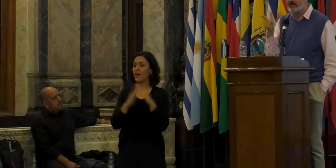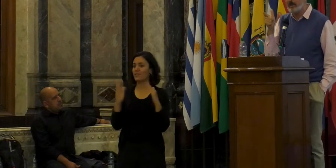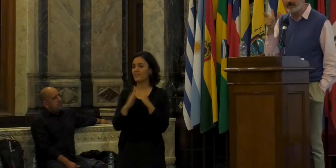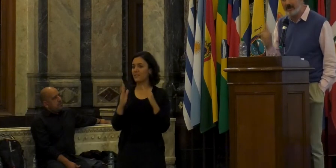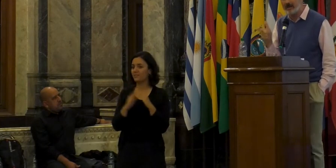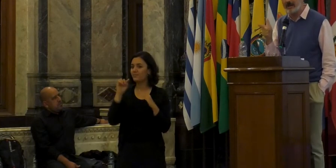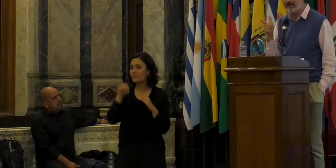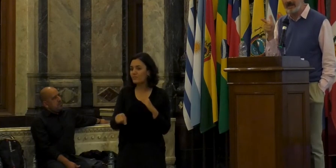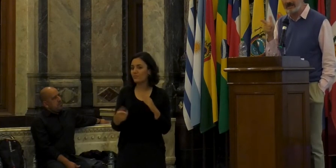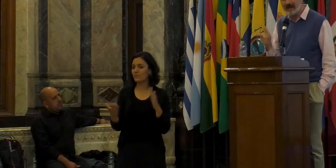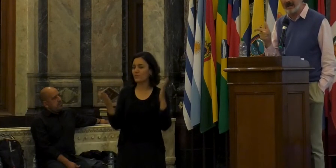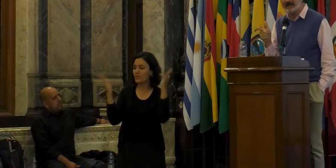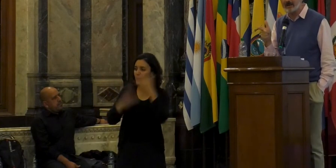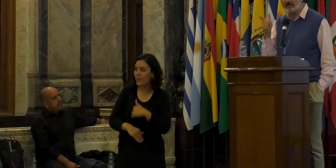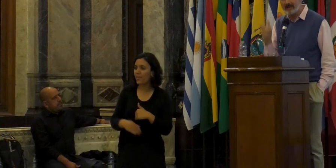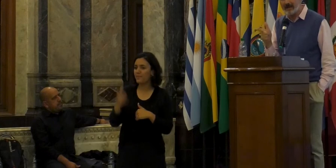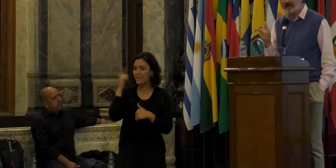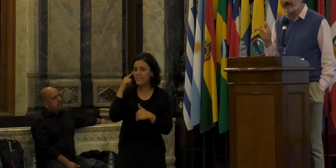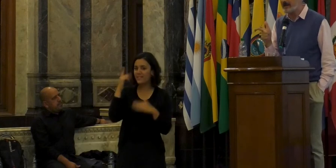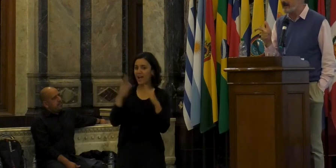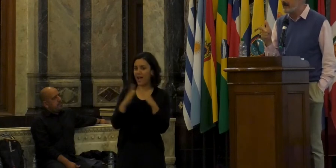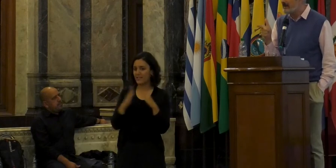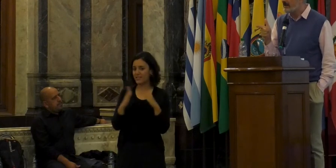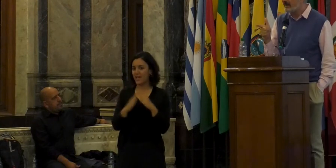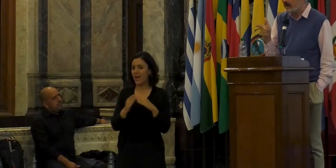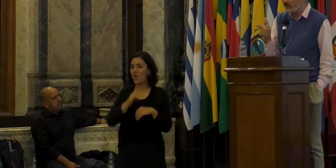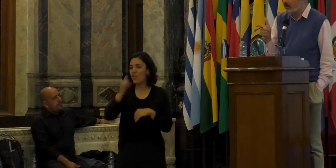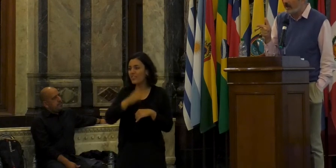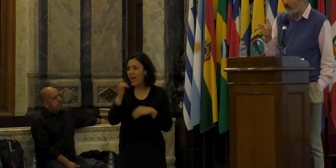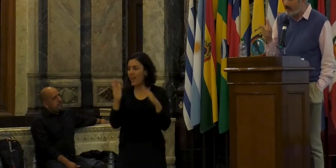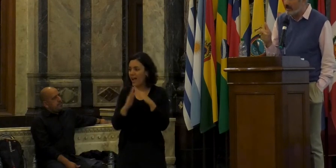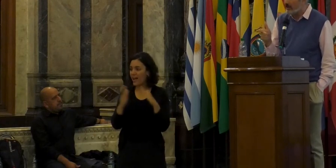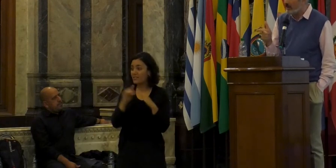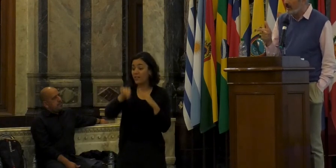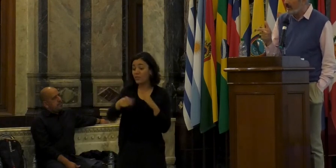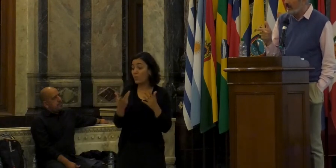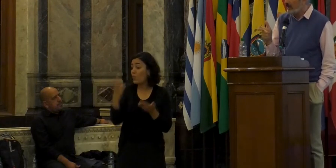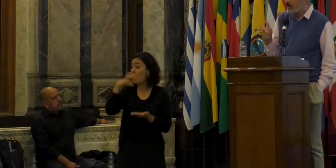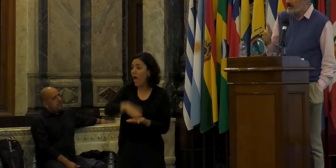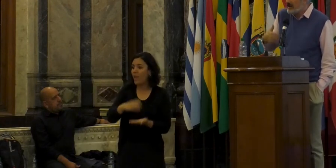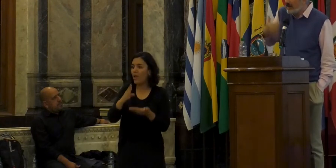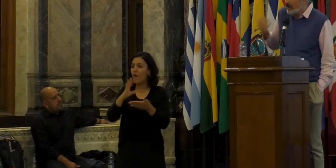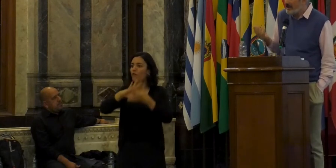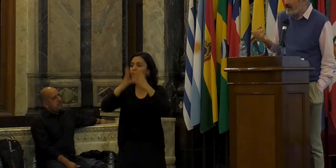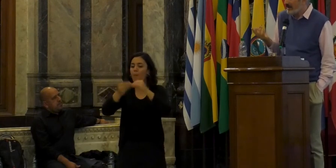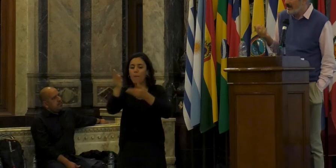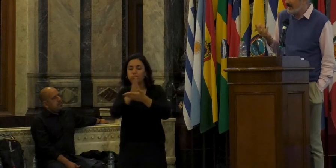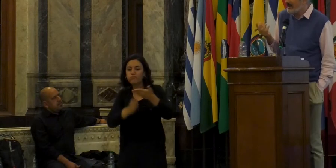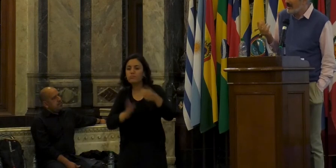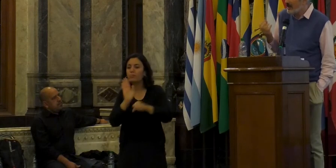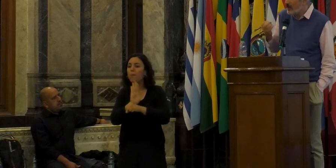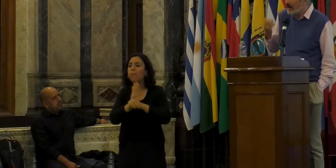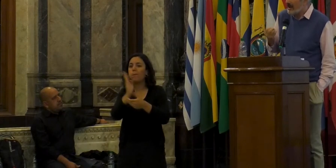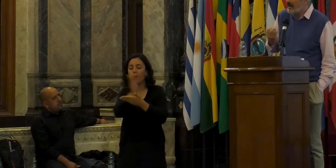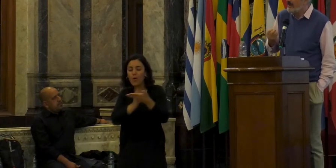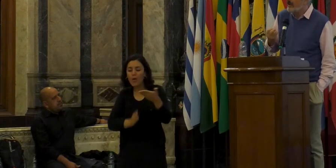Es imposible pensar la casa, contar la casa, sin entender que es un lugar poético, no en el sentido de la poesía, sino en el